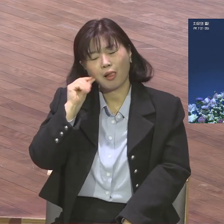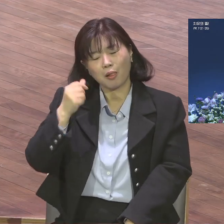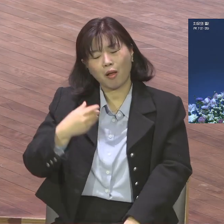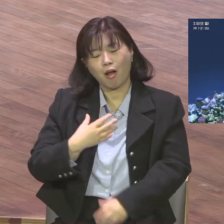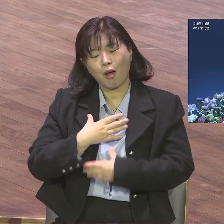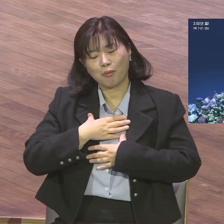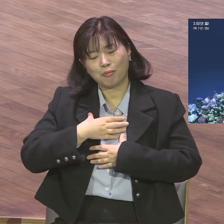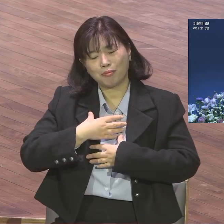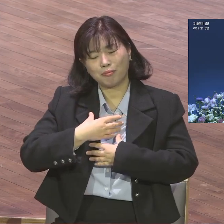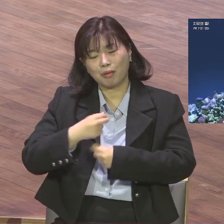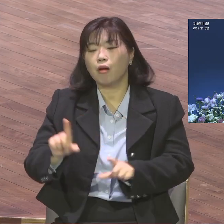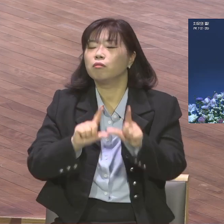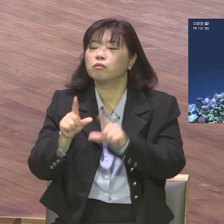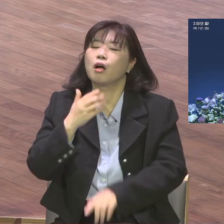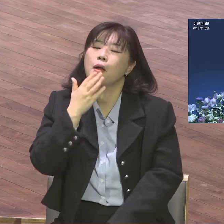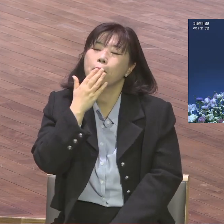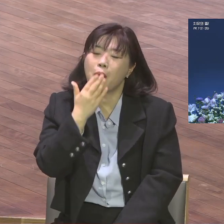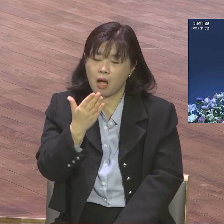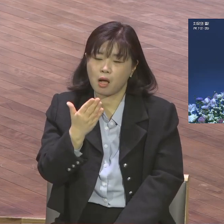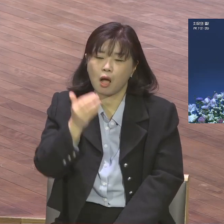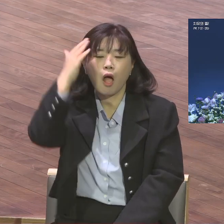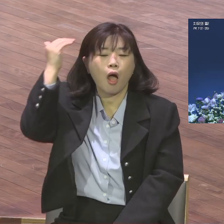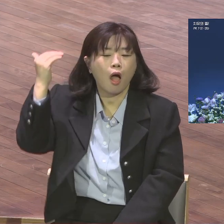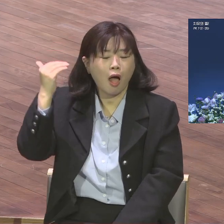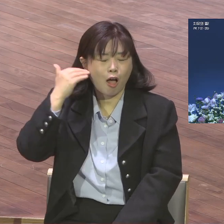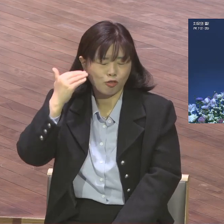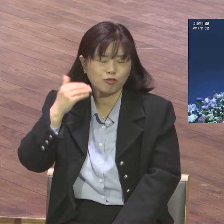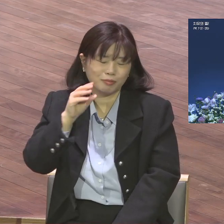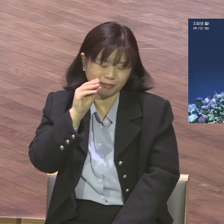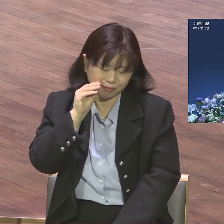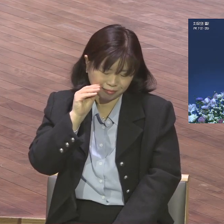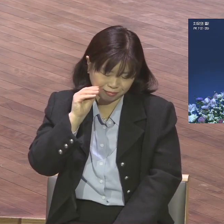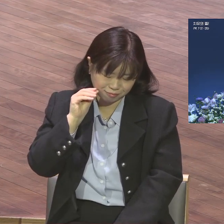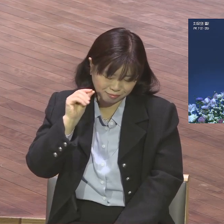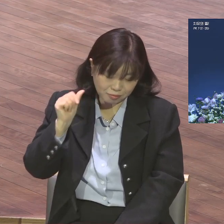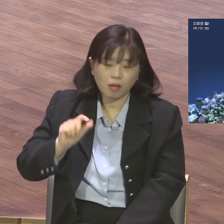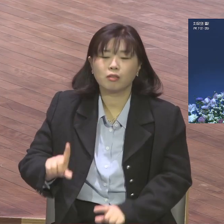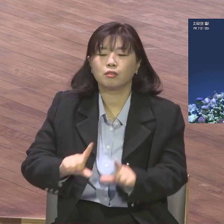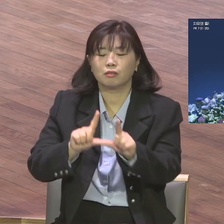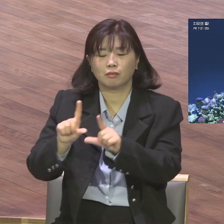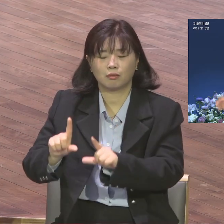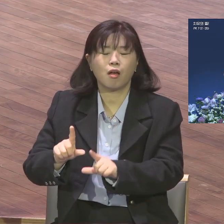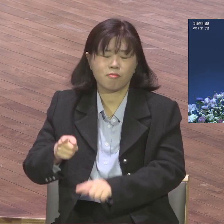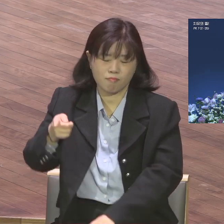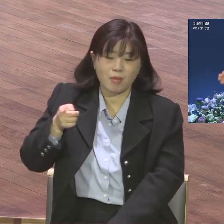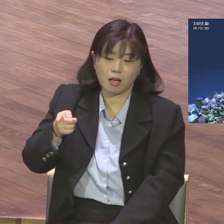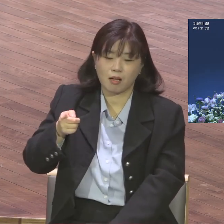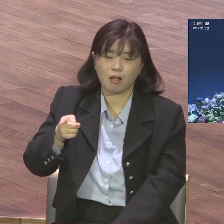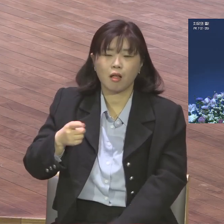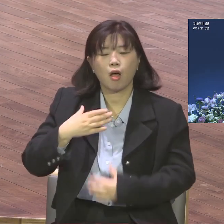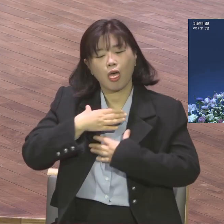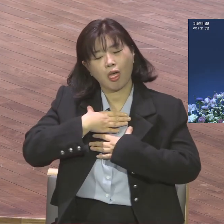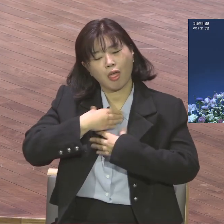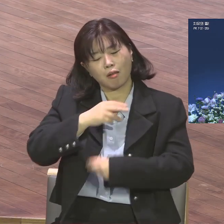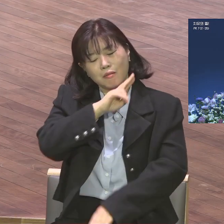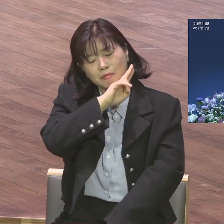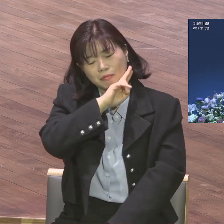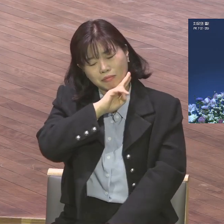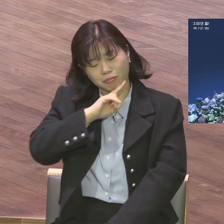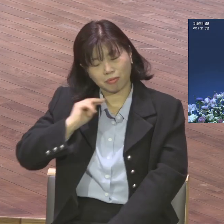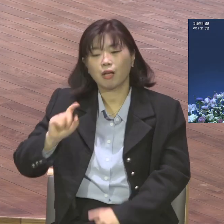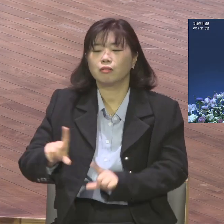우리 그렇게 이 목사님이 그렇게 참 세상 한국 이외에 도대체가 편한 게 하나도 없어요. 너무